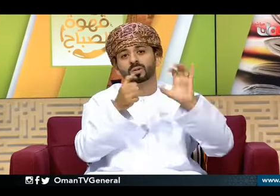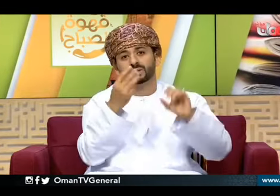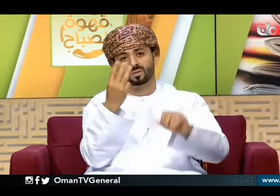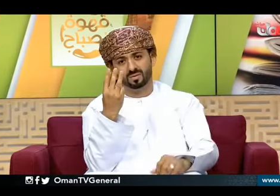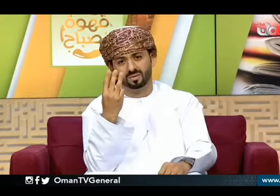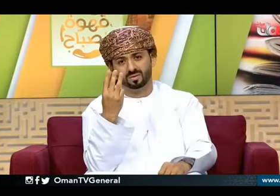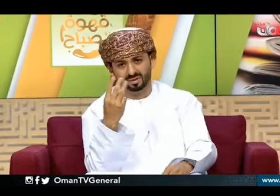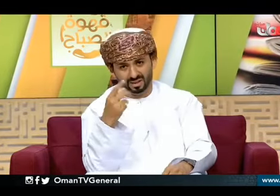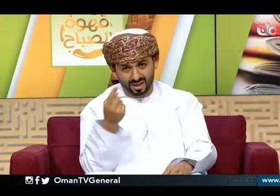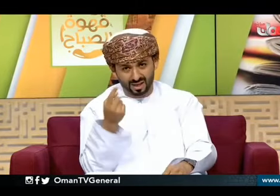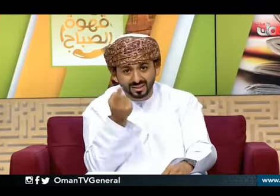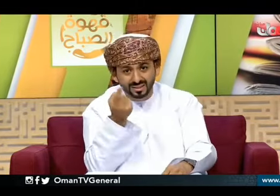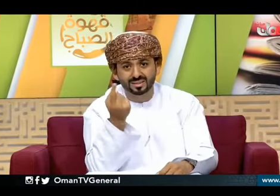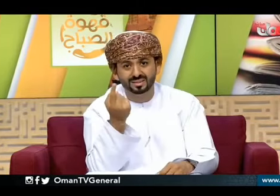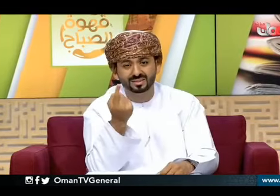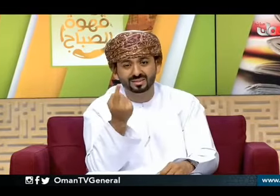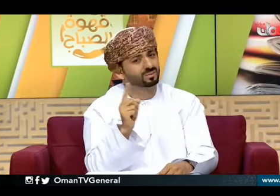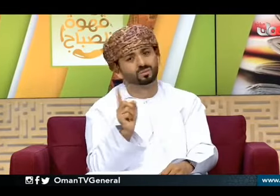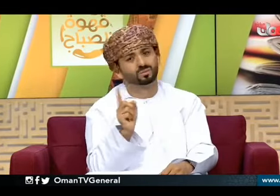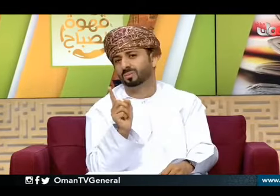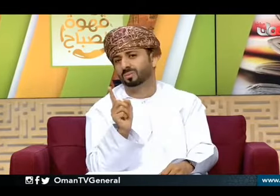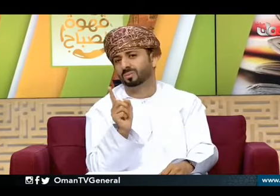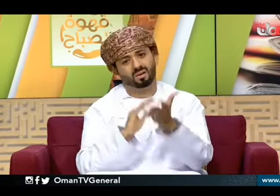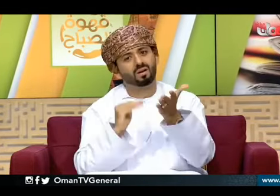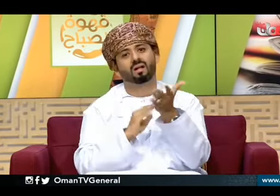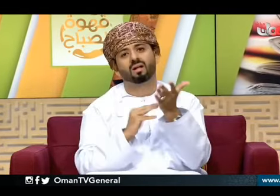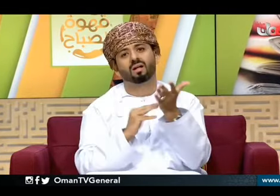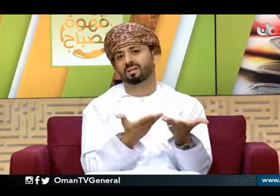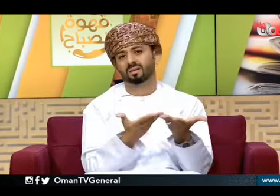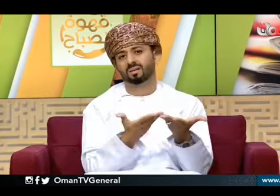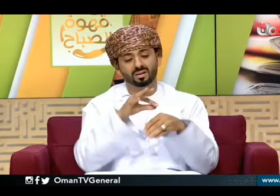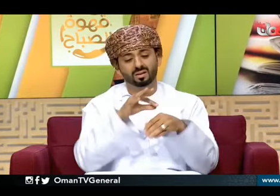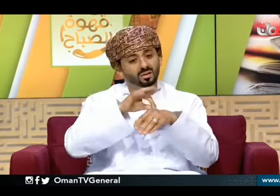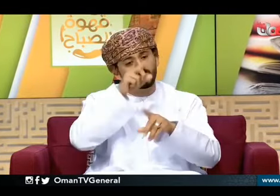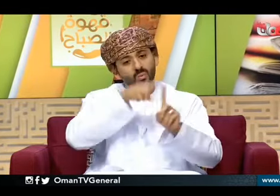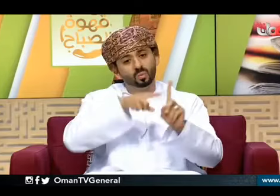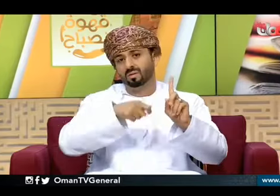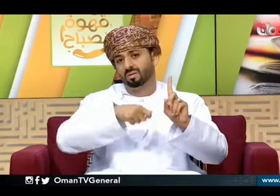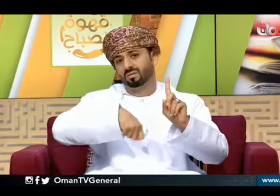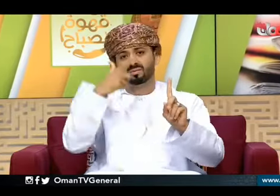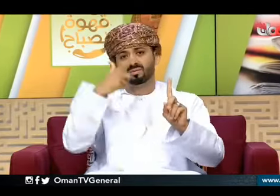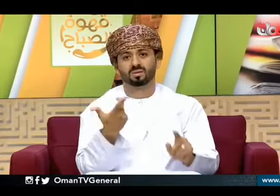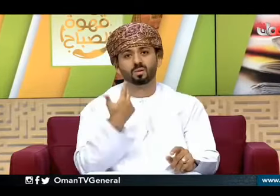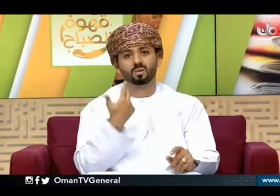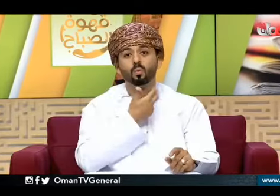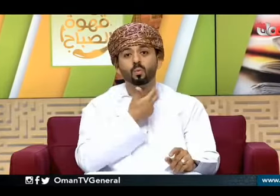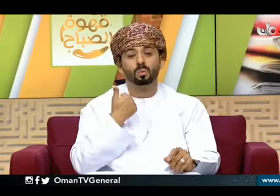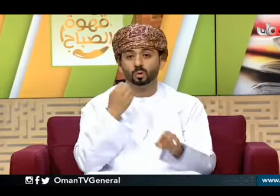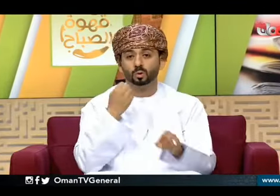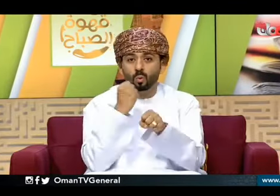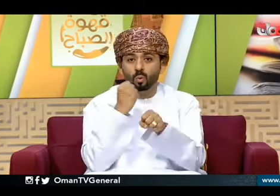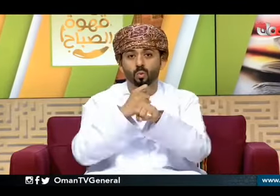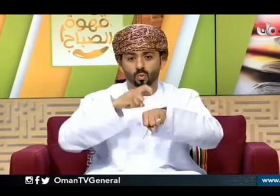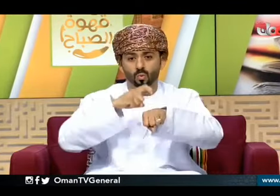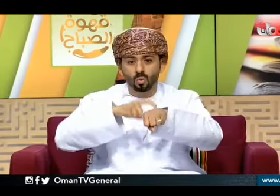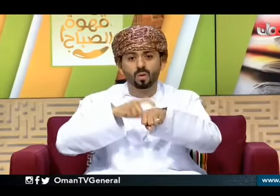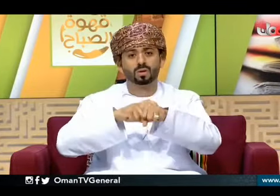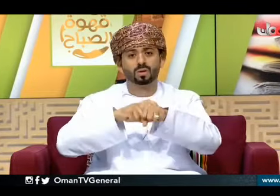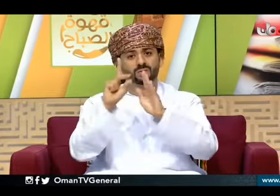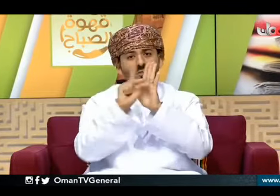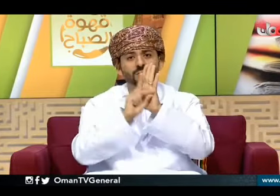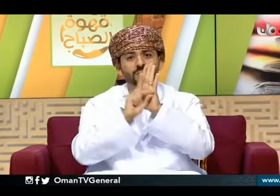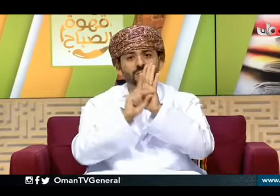أنتم تعرفوا كم صارت الوفاة؟ وصلنا إلى 136. هذا رقم خطير، يعني لابد أن الإنسان يحافظ على نفسه، والإنسان غالي